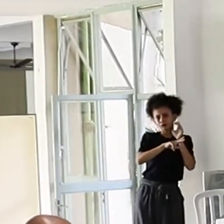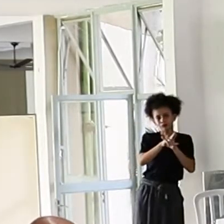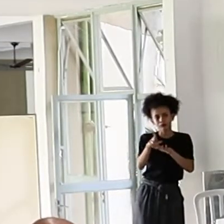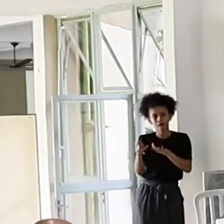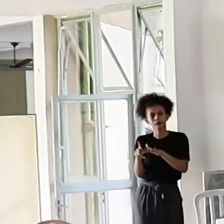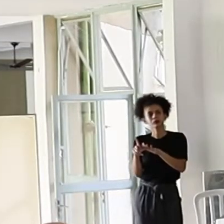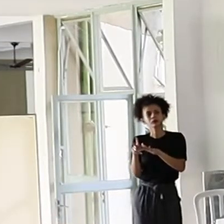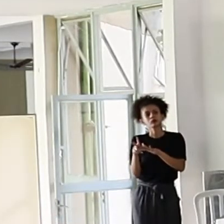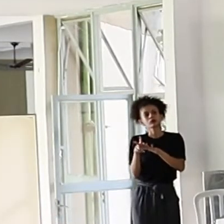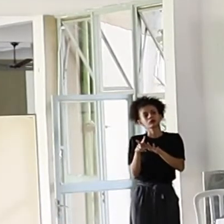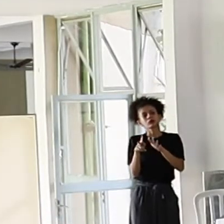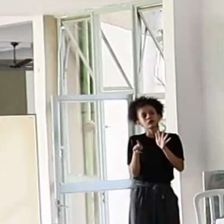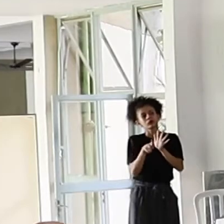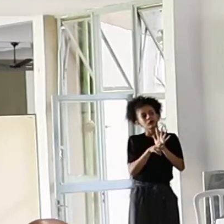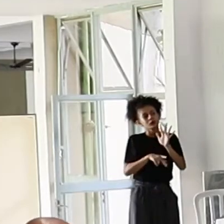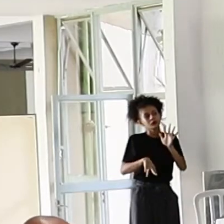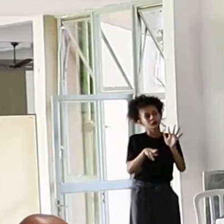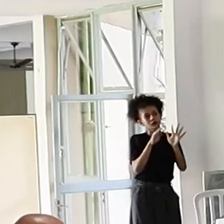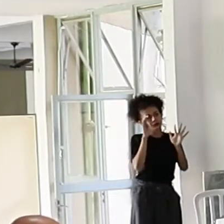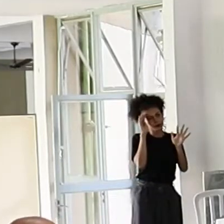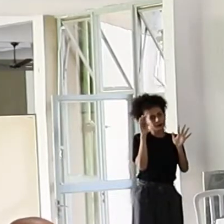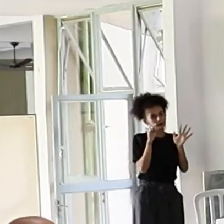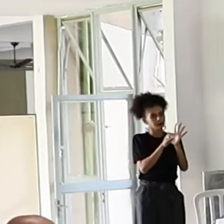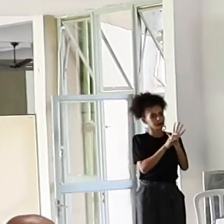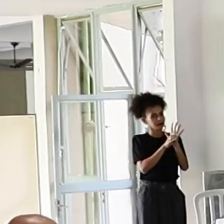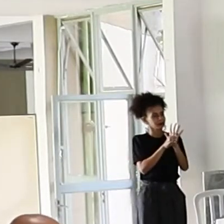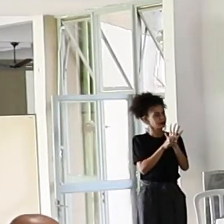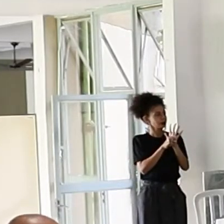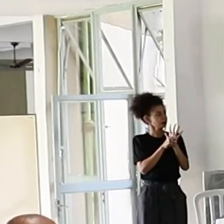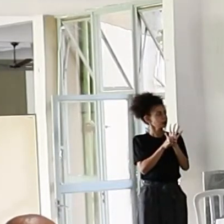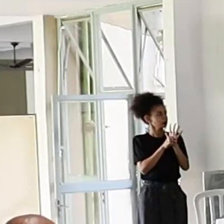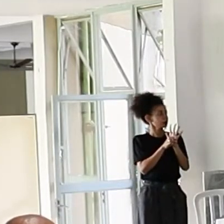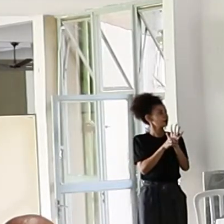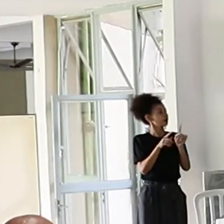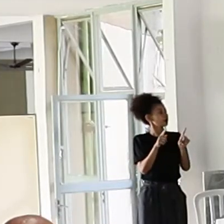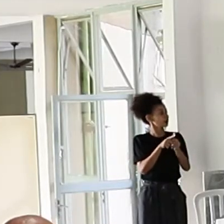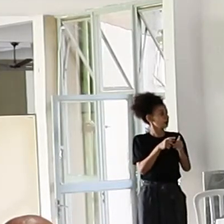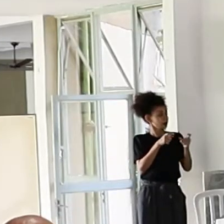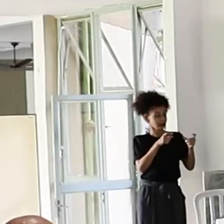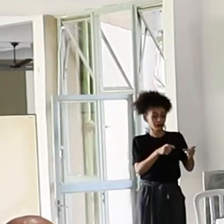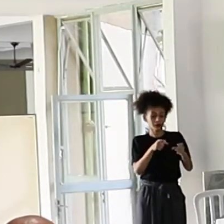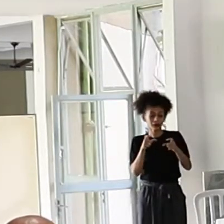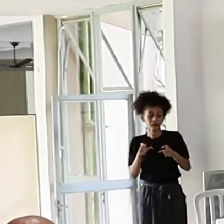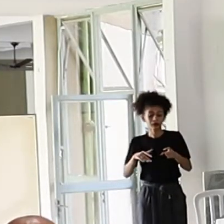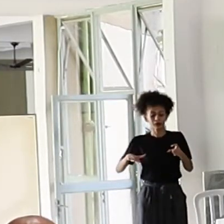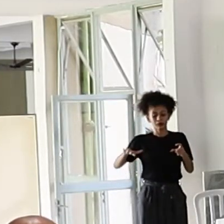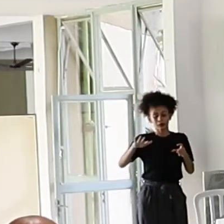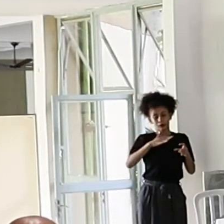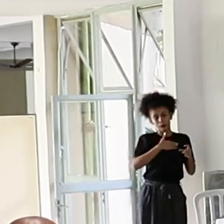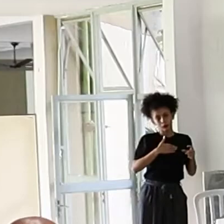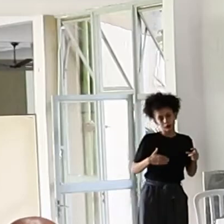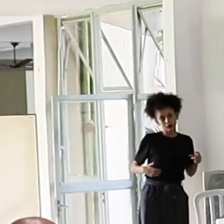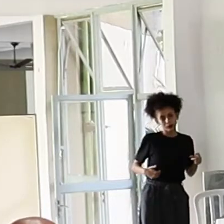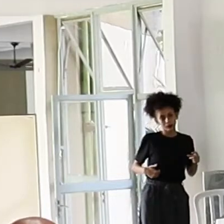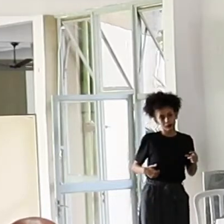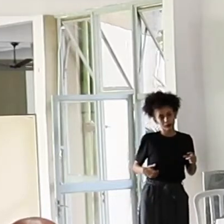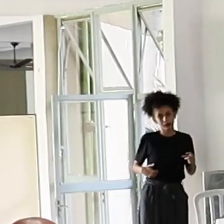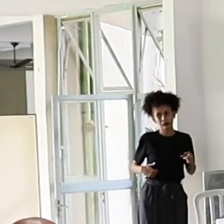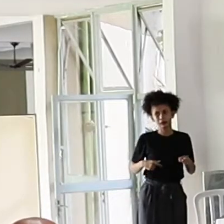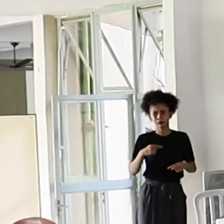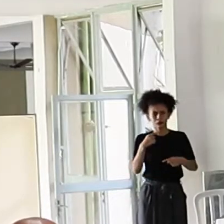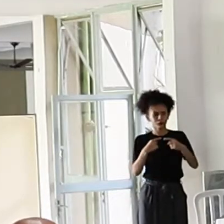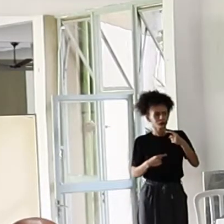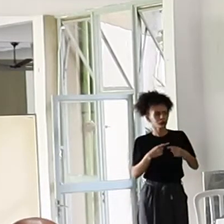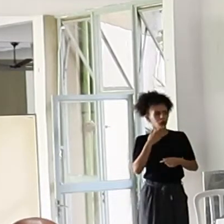diversificada com as suas com as suas diferenças respeitadas e os seus territórios os seus espaços públicos